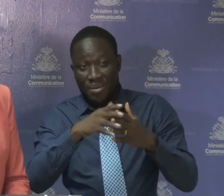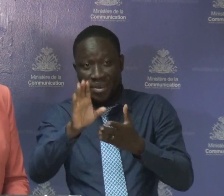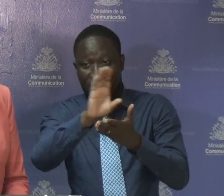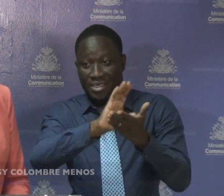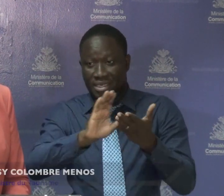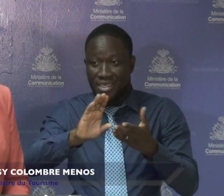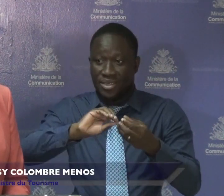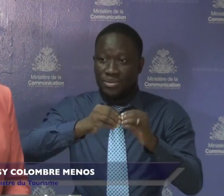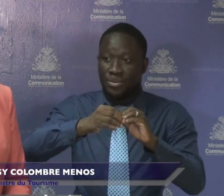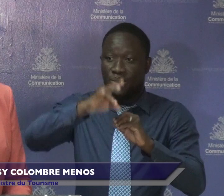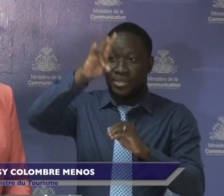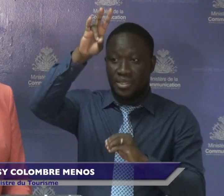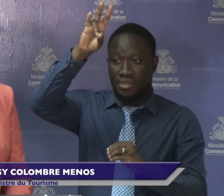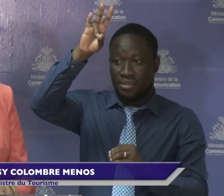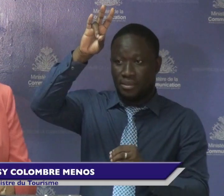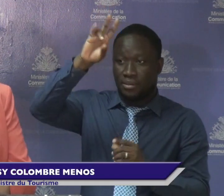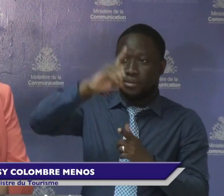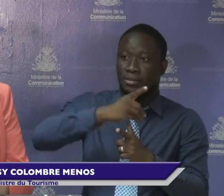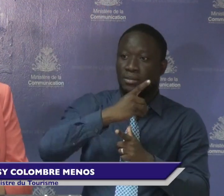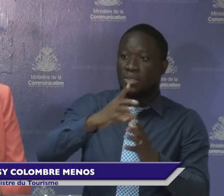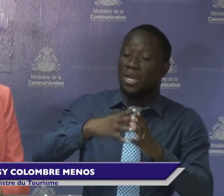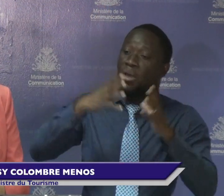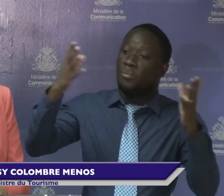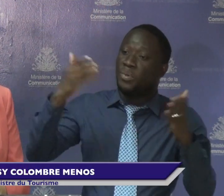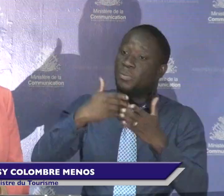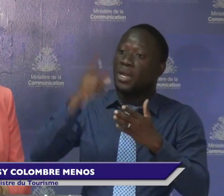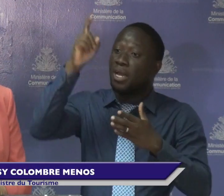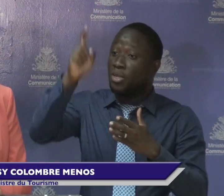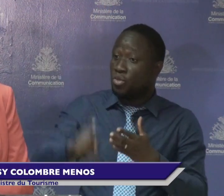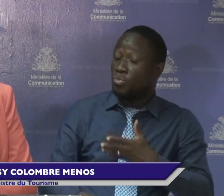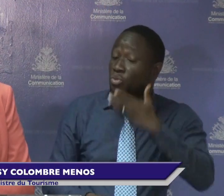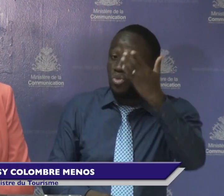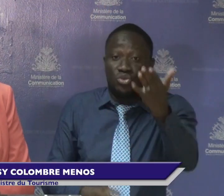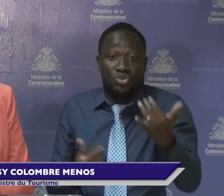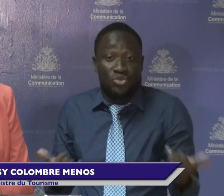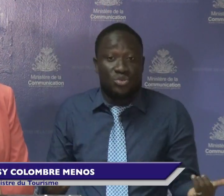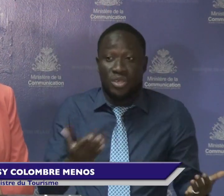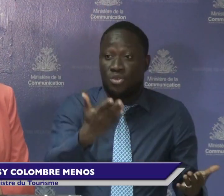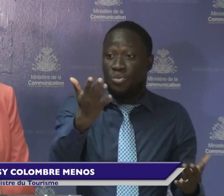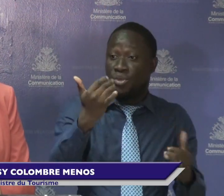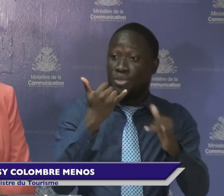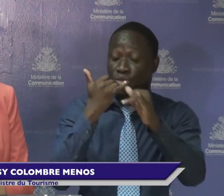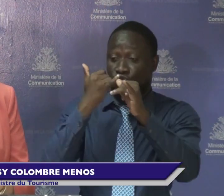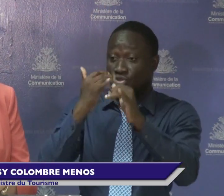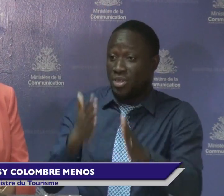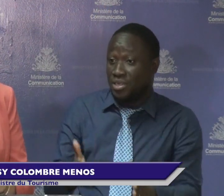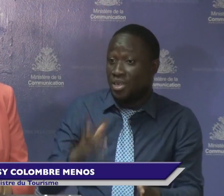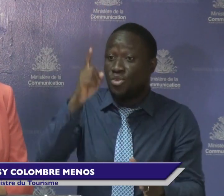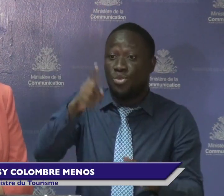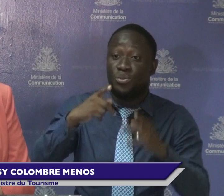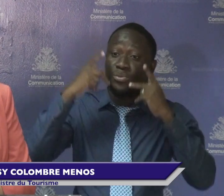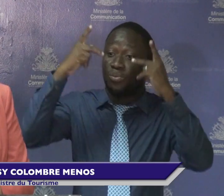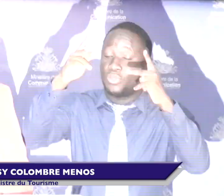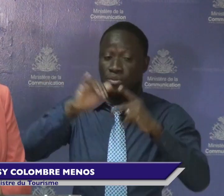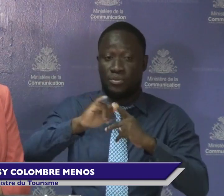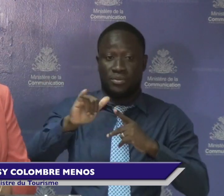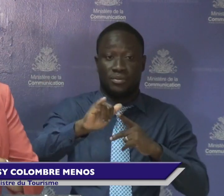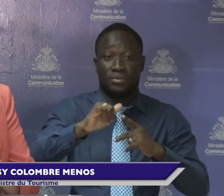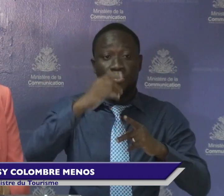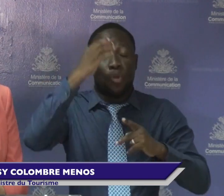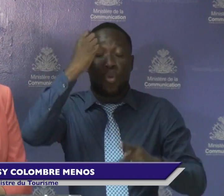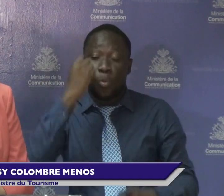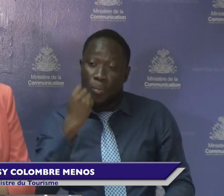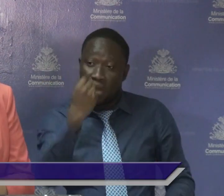en 7e position. Donc, il y a un pile bagage que moi-même, je m'a demandé tout journaliste qui l'a, tout le monde capable de faire promotion, tout, pour qu'on